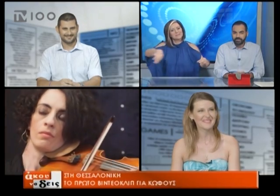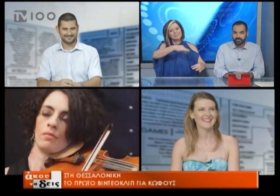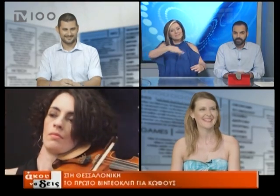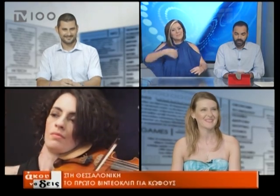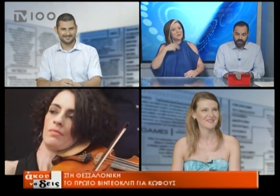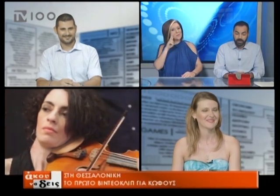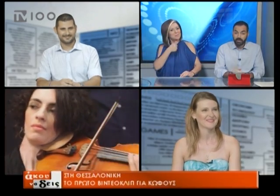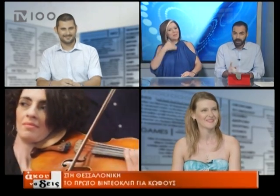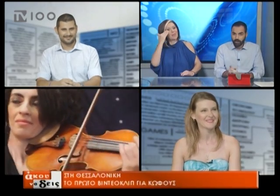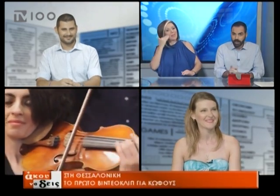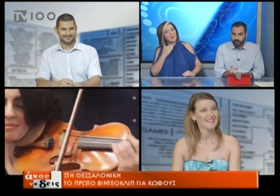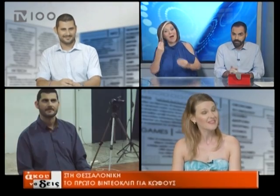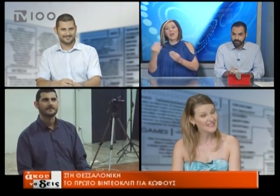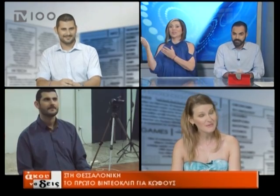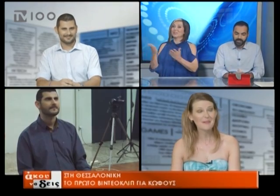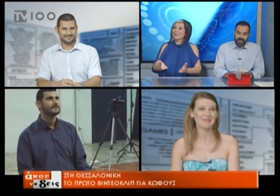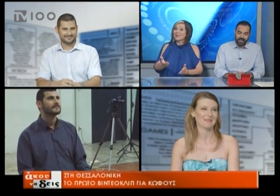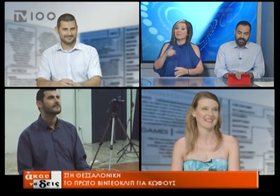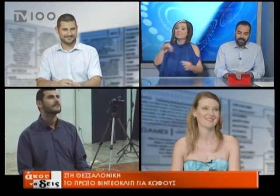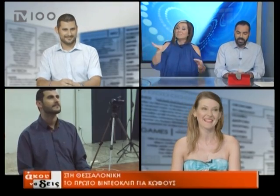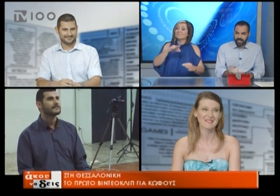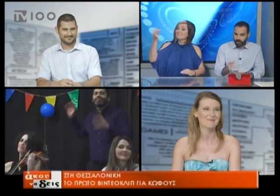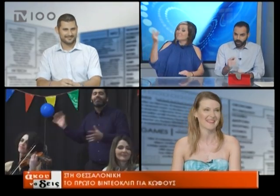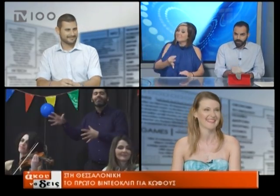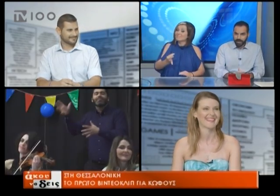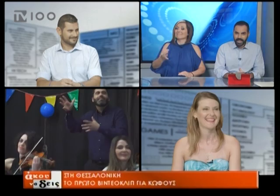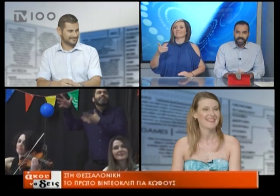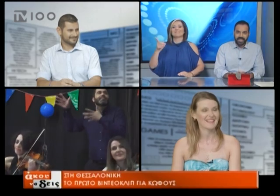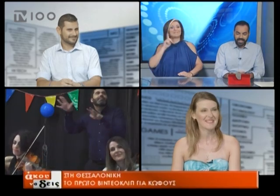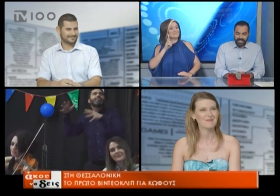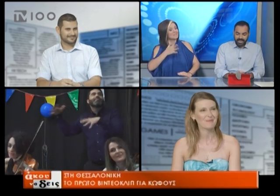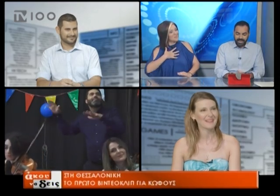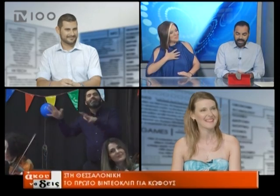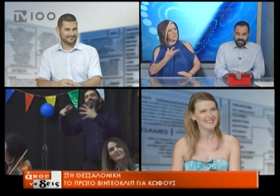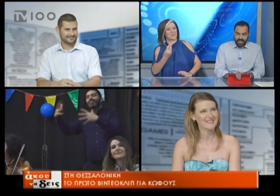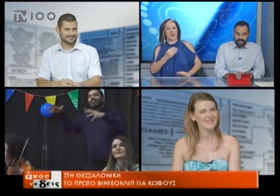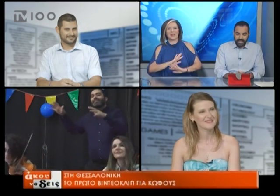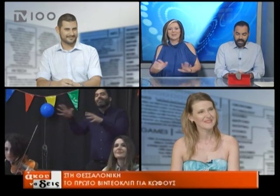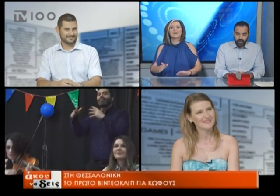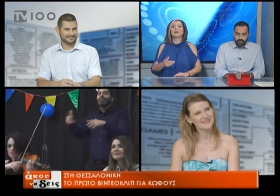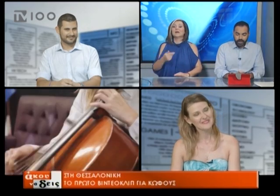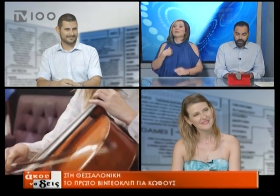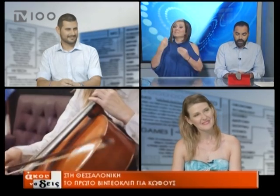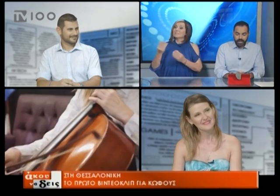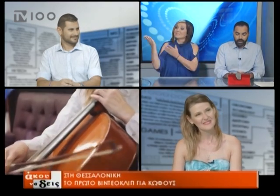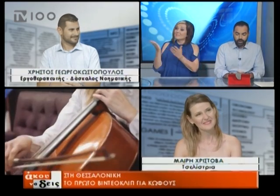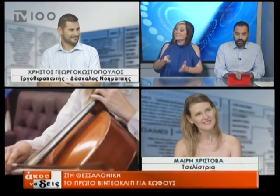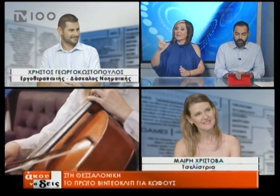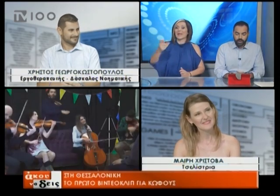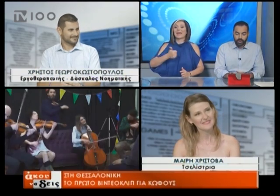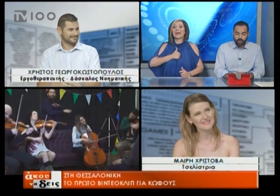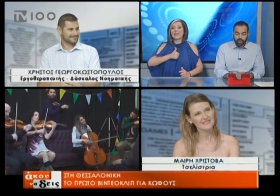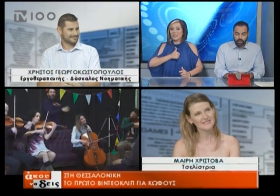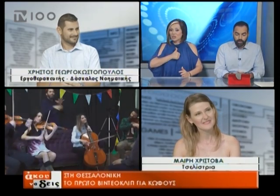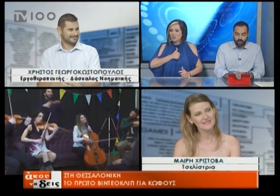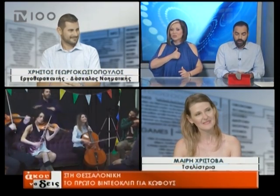σας βρήκα. Παίζετε πάρα πολύ ωραία. Ευχαριστώ πάρα πολύ. Και εσείς και όλη η υπόλοιπη ομάδα. Ευχαριστούμε πολύ. Και να καλωσορίσουμε και τον κύριο Χρήστο